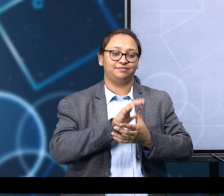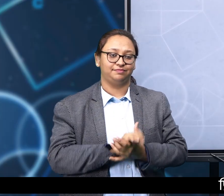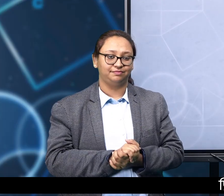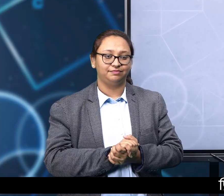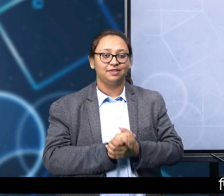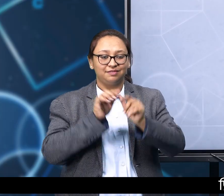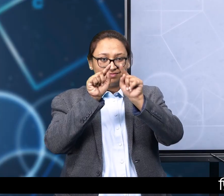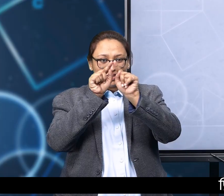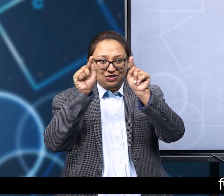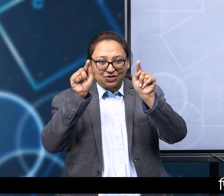प्रिझम,